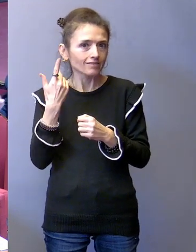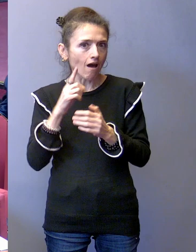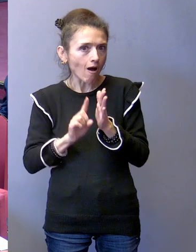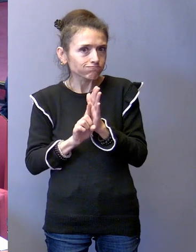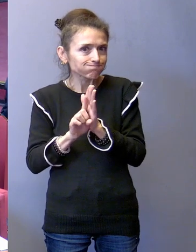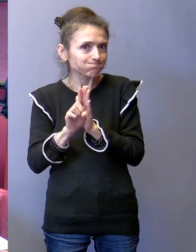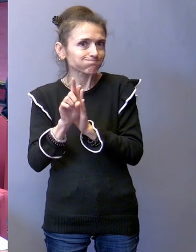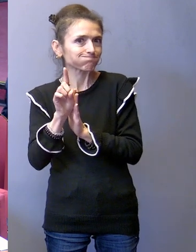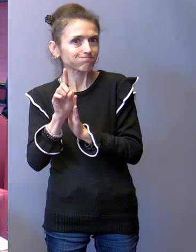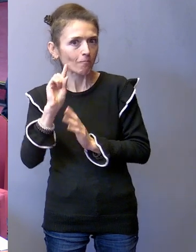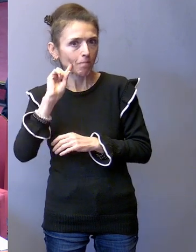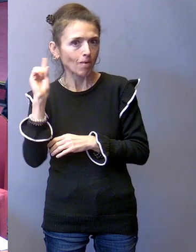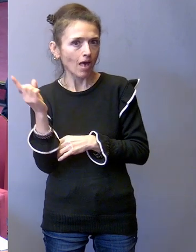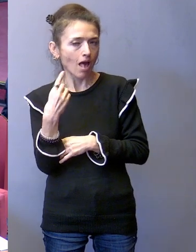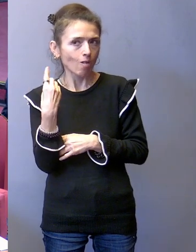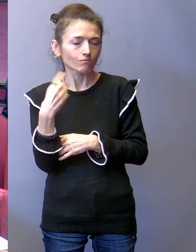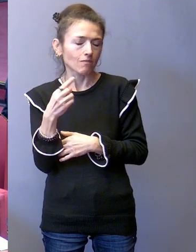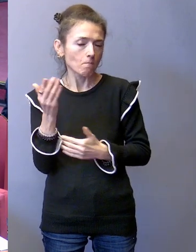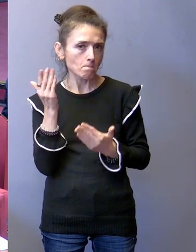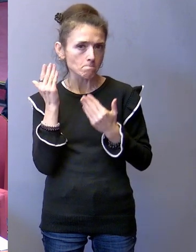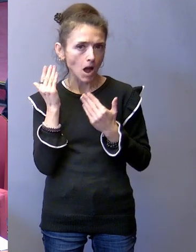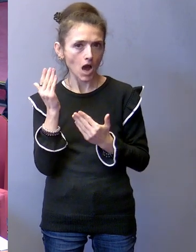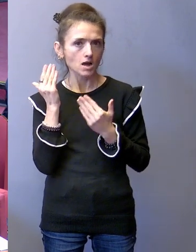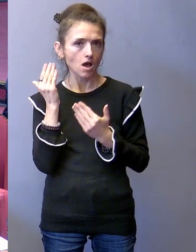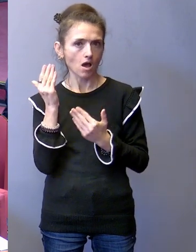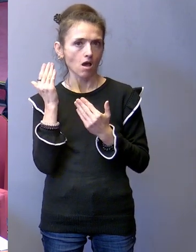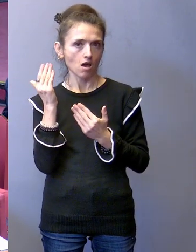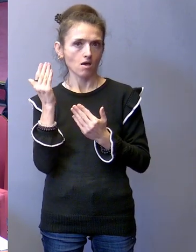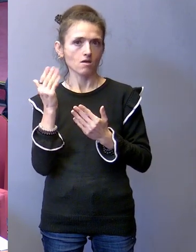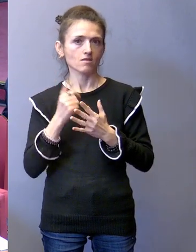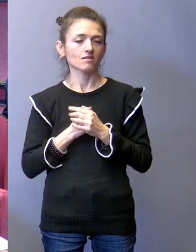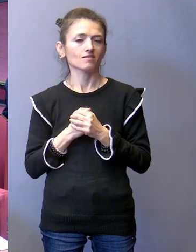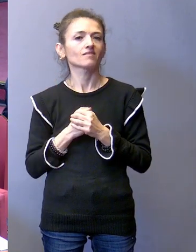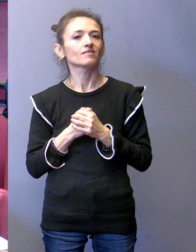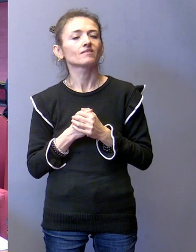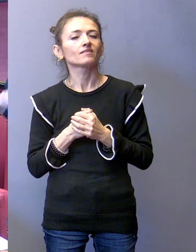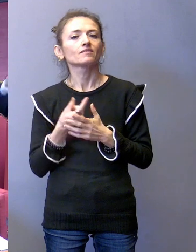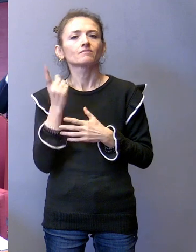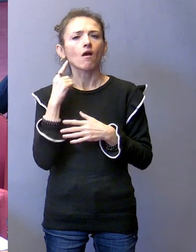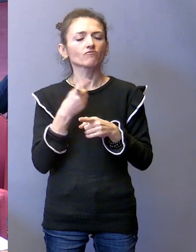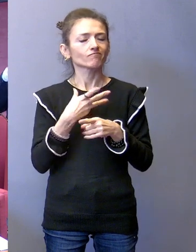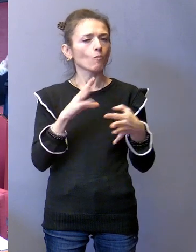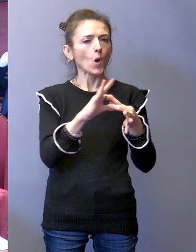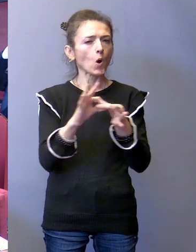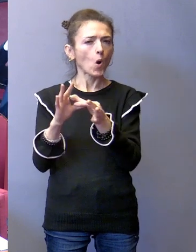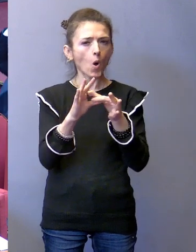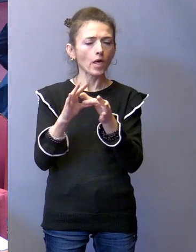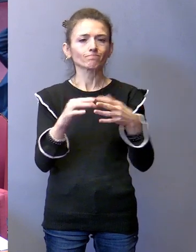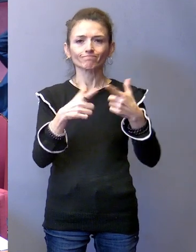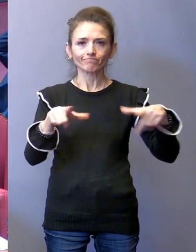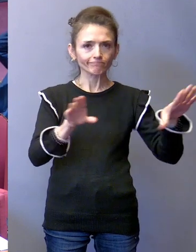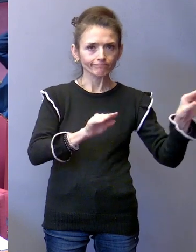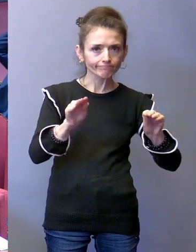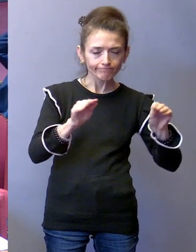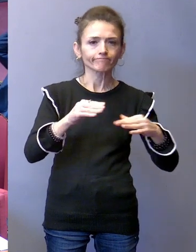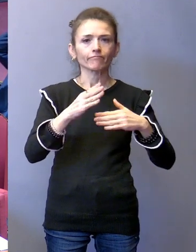Quello sarebbe la roba proprio più spaziale in assoluto cioè quando il collegamento stretto tra l'assetto Urbano